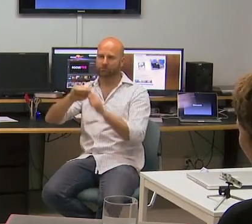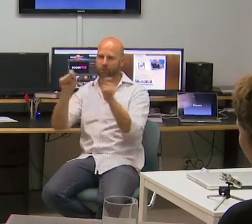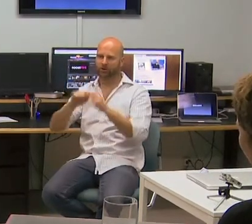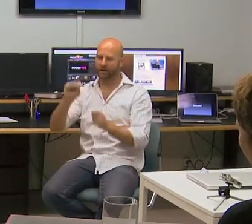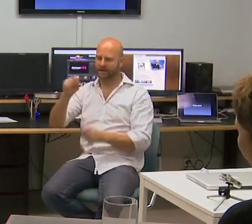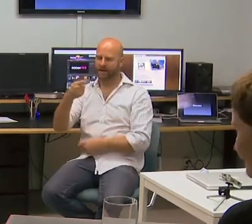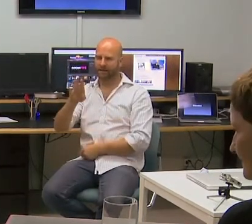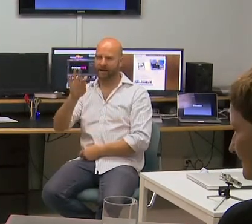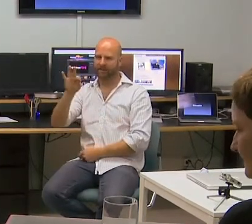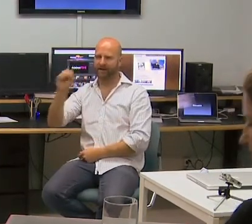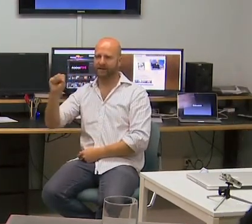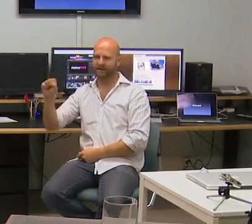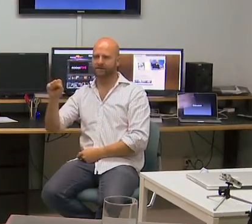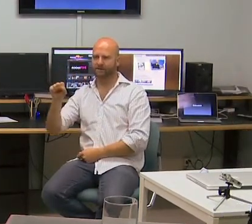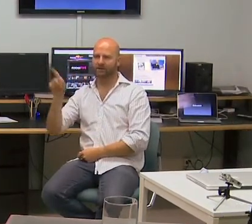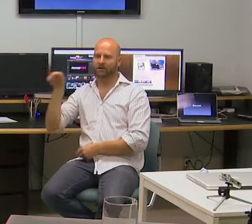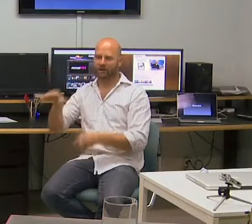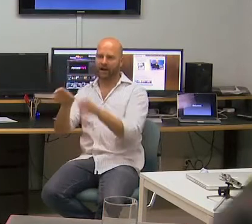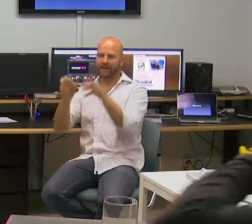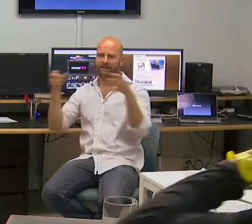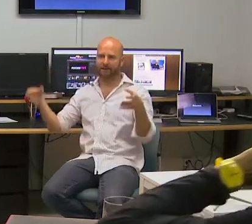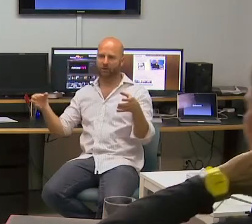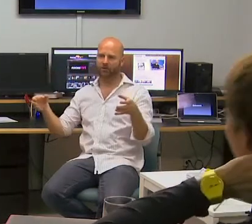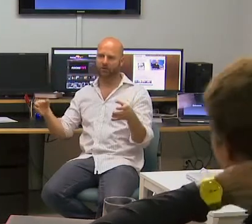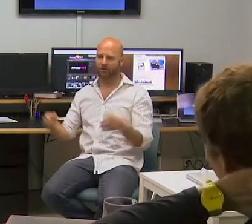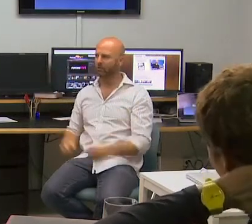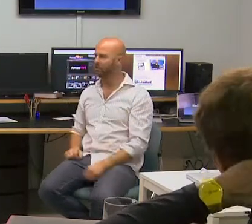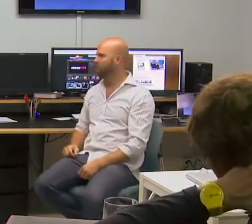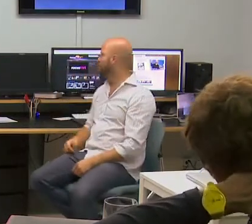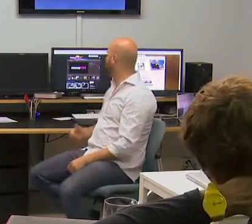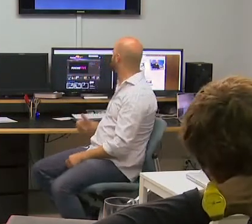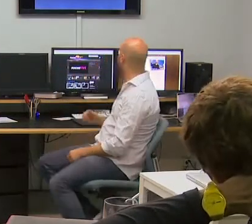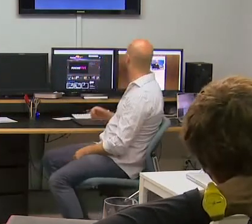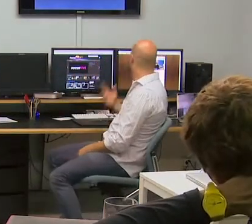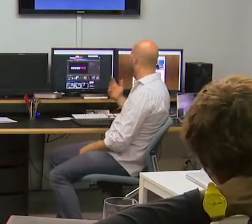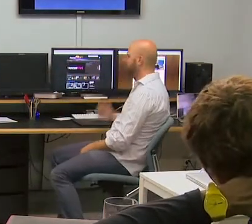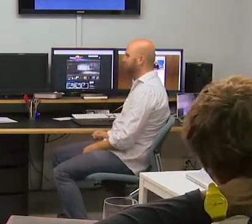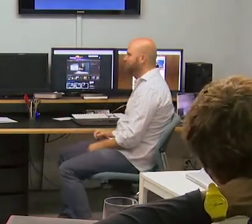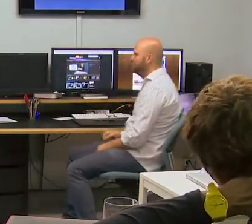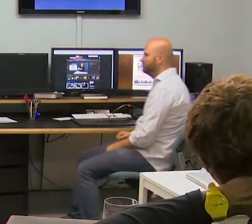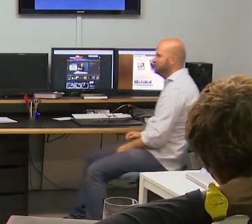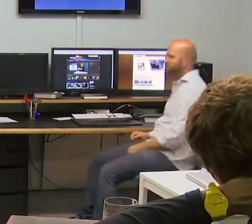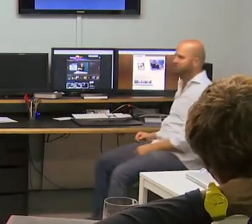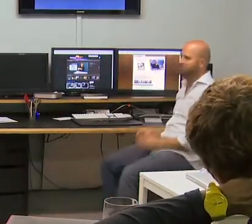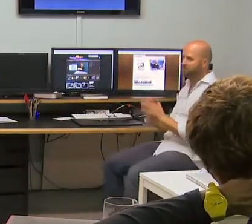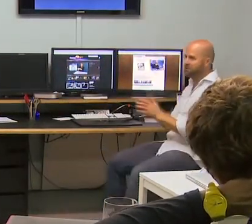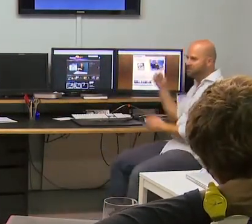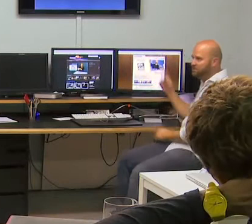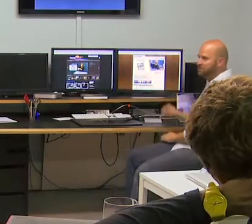Der Schweizerische Gehörlosenbund, SGB-FSS, die haben ein Lexikon gegründet. Soll ich das jetzt zeigen? Also ja,